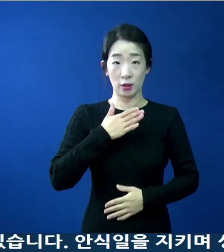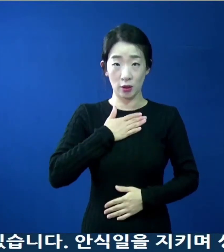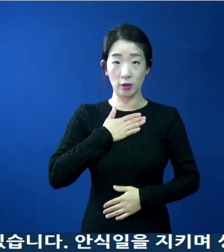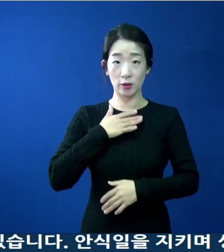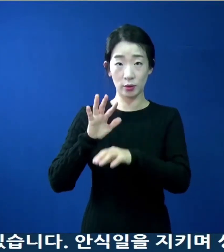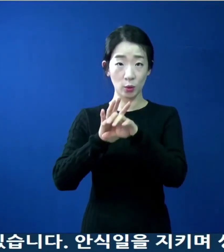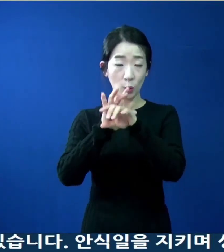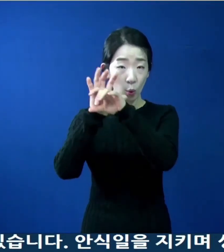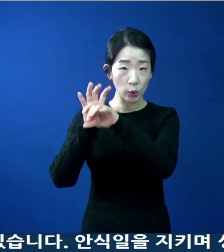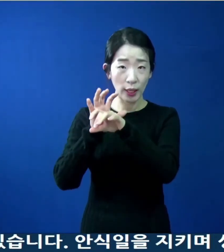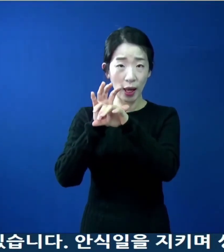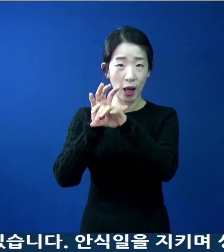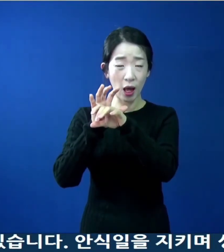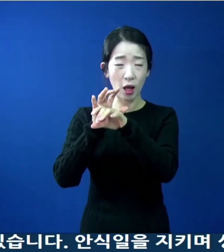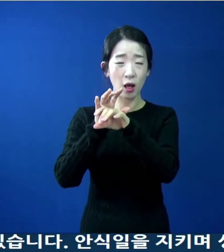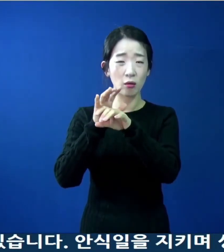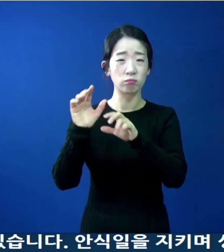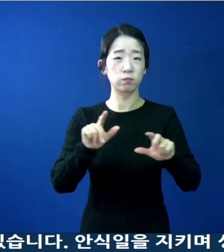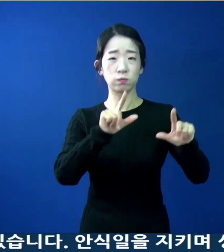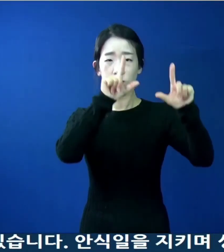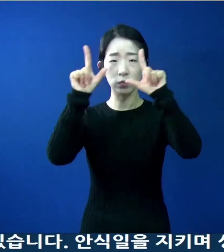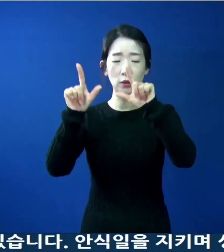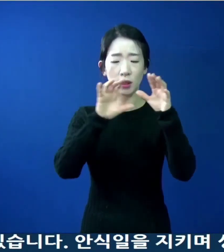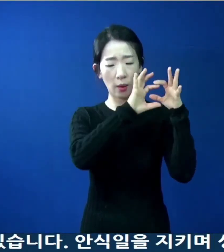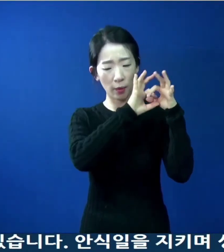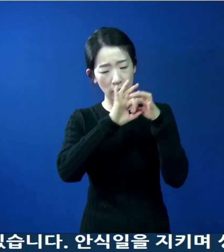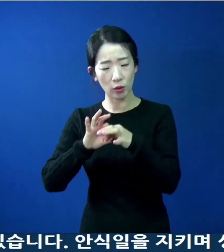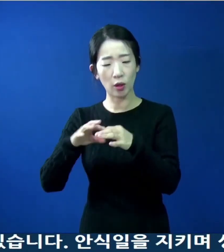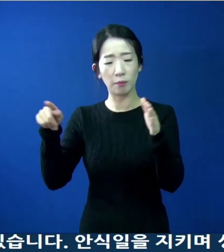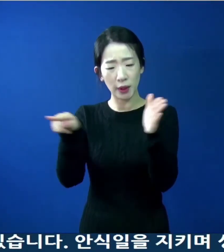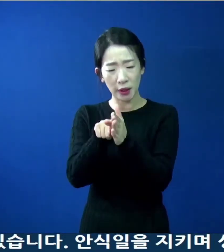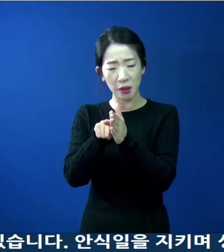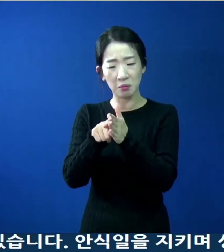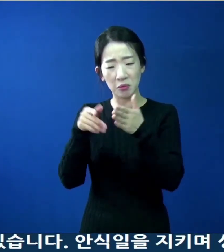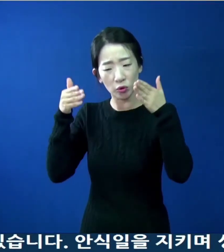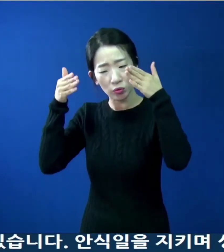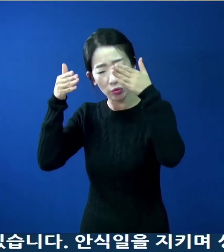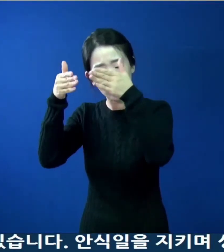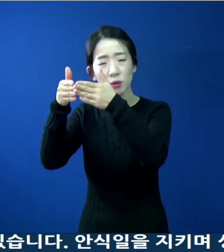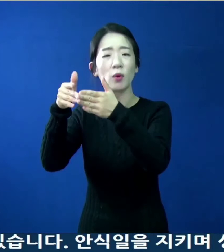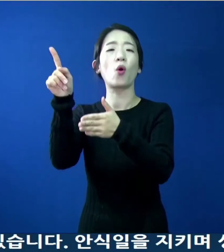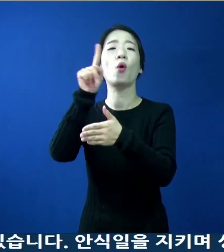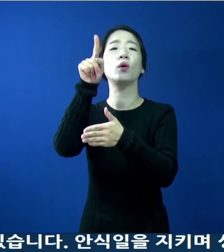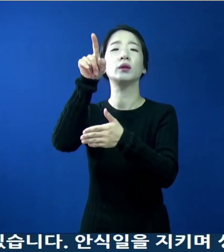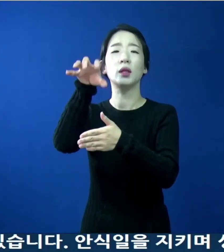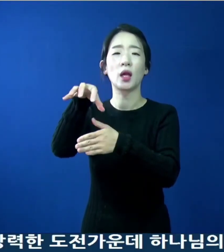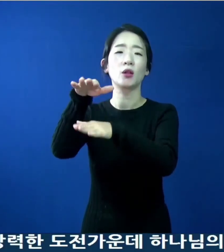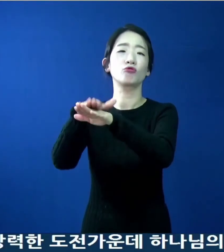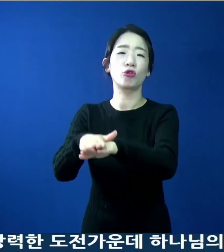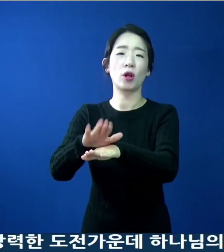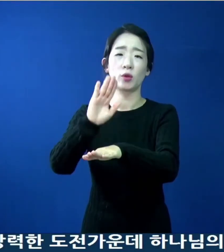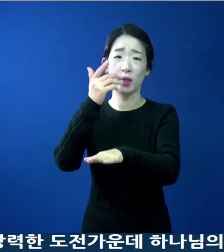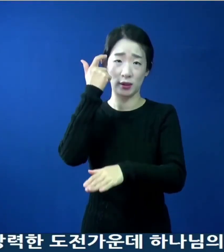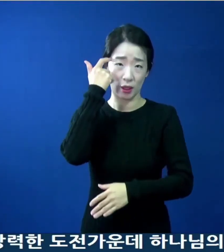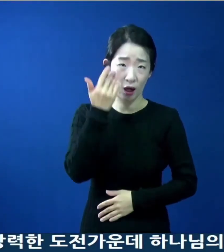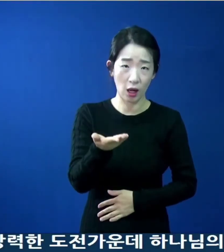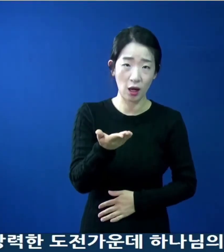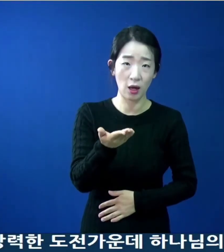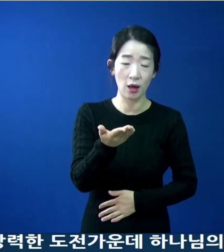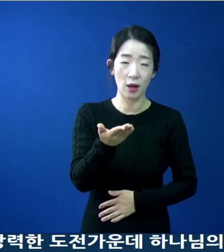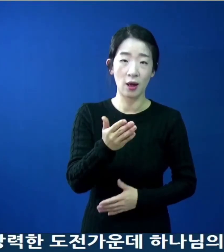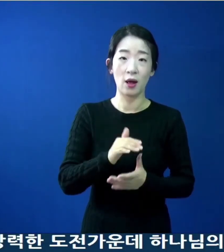되면서 우리가 신앙의 초점을 어디에 두어야 될까 고민하는 가운데 정말 하나님의